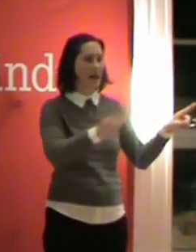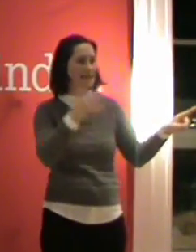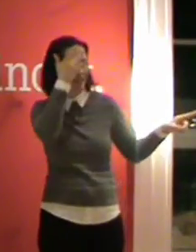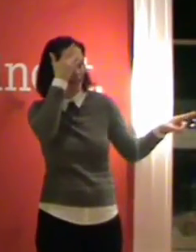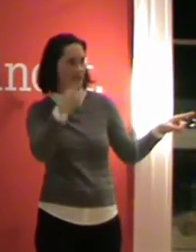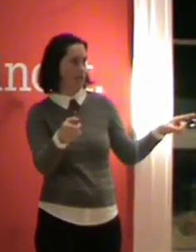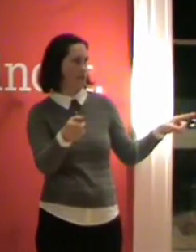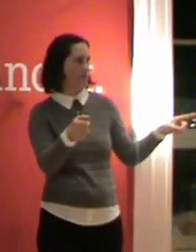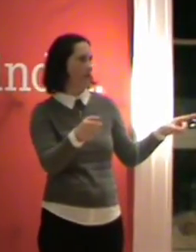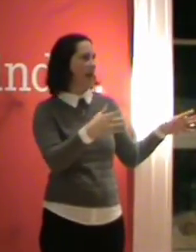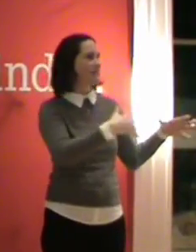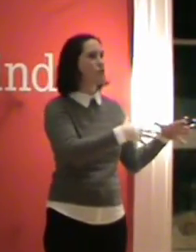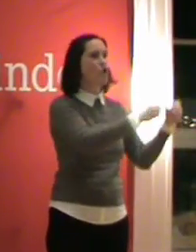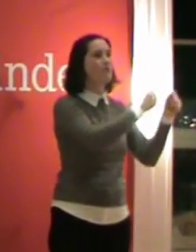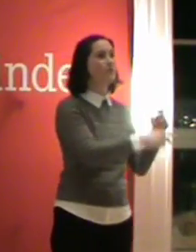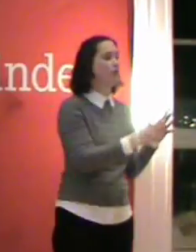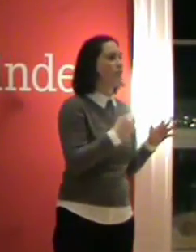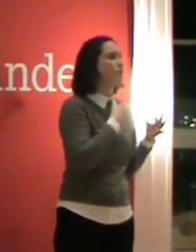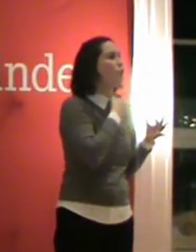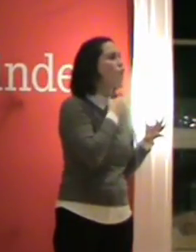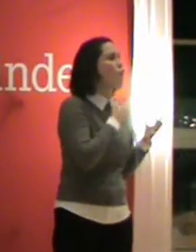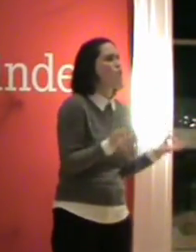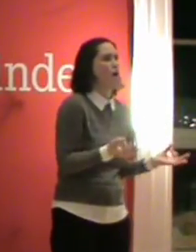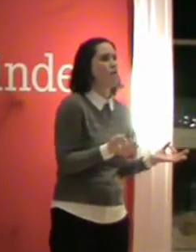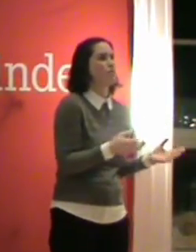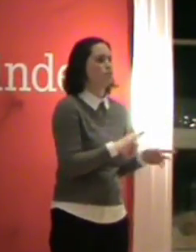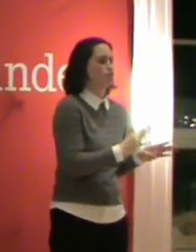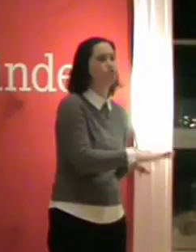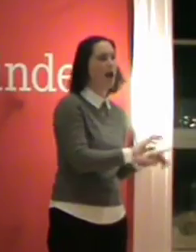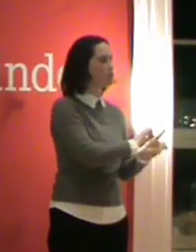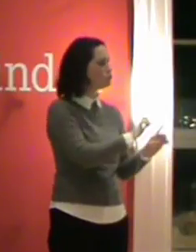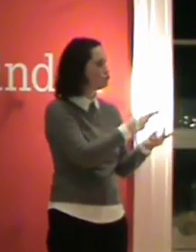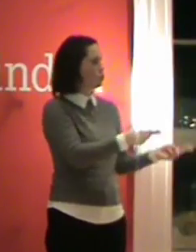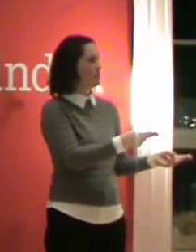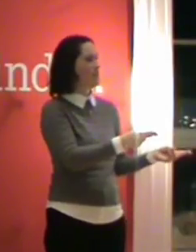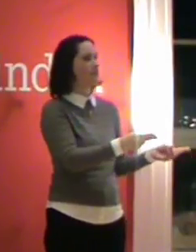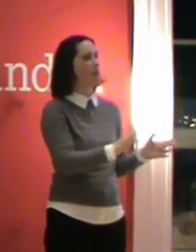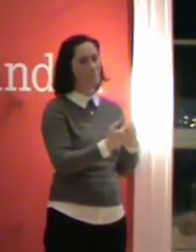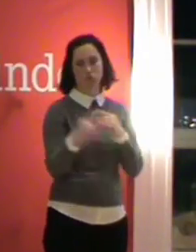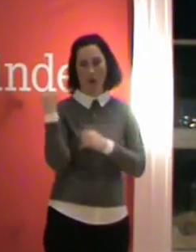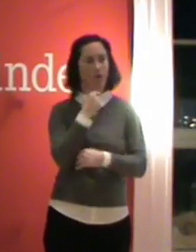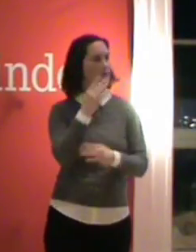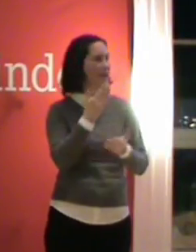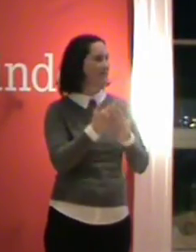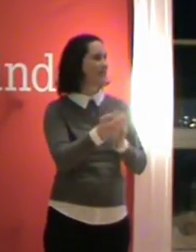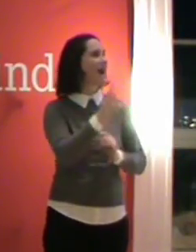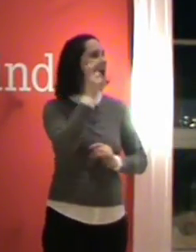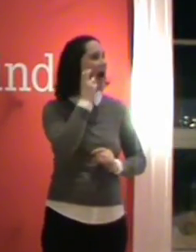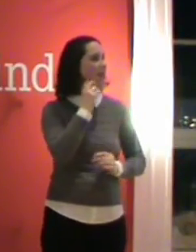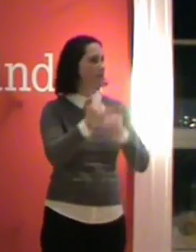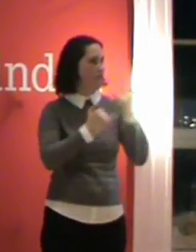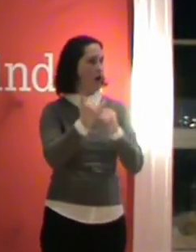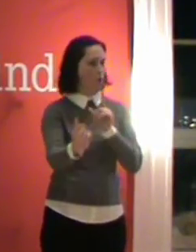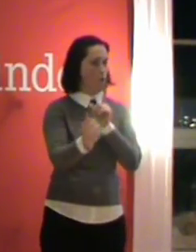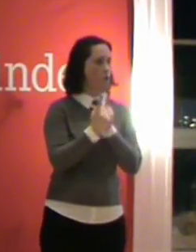weniger spektakulär. Die Menschen verhungern nicht an den Straßenecken. Aber weil du das geschildert hast von der alten Frau, was mich eigentlich am meisten bedrückt